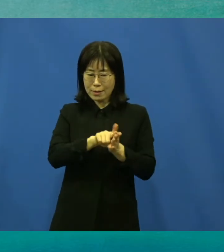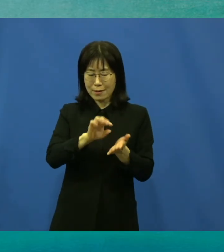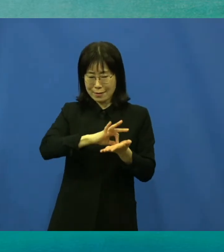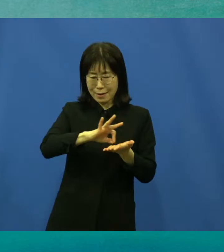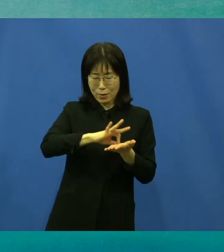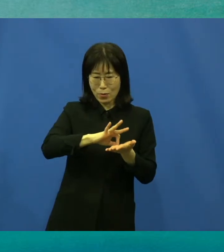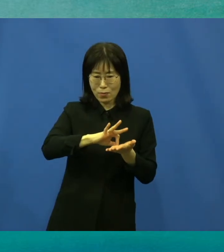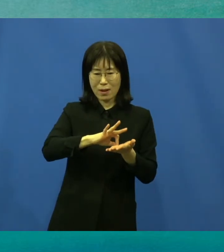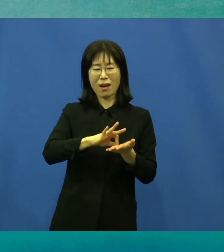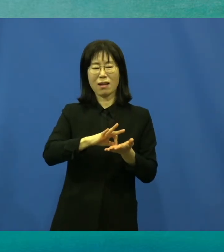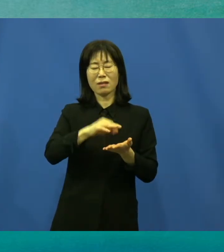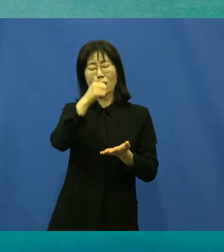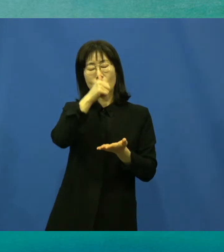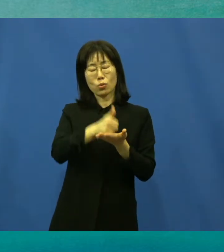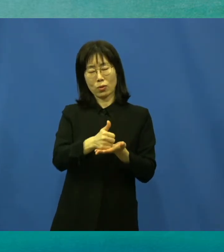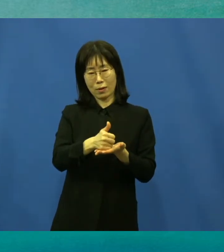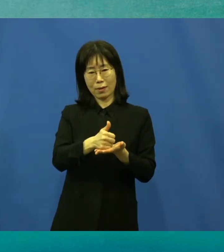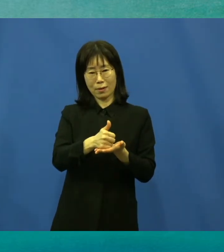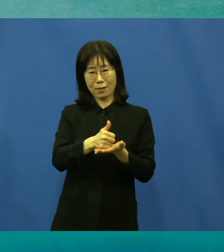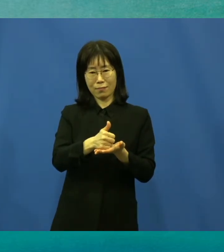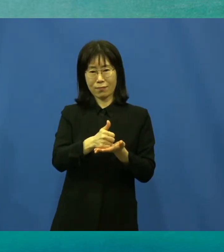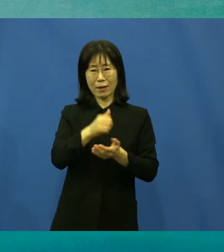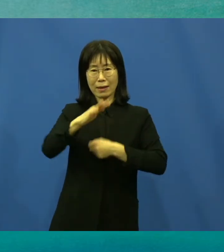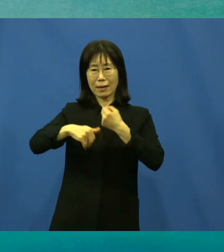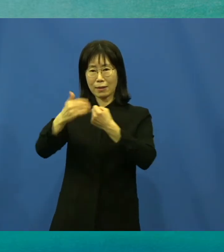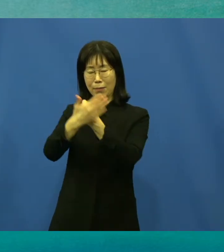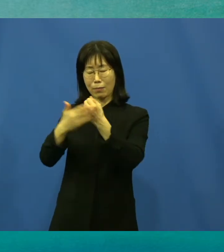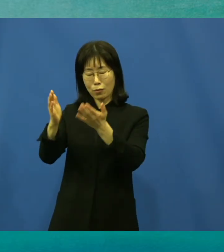하나님이 베푸신 은혜를 망각한 죄,